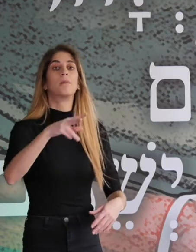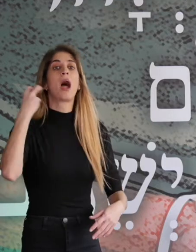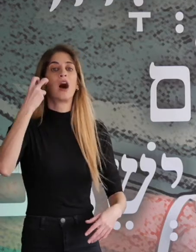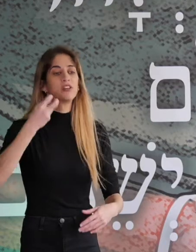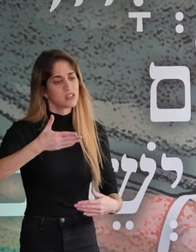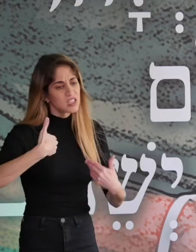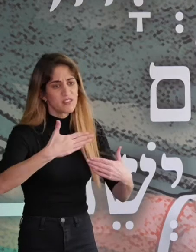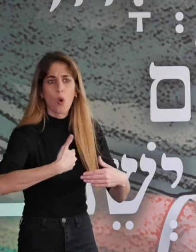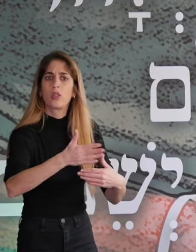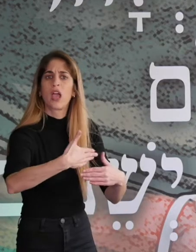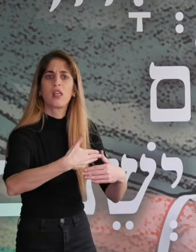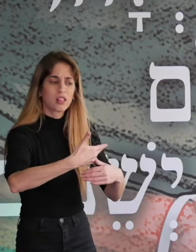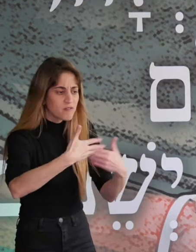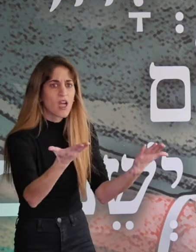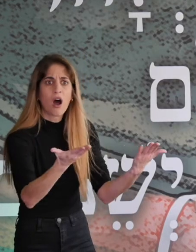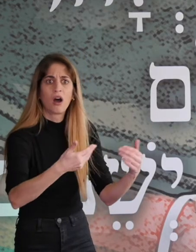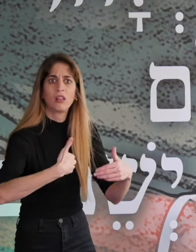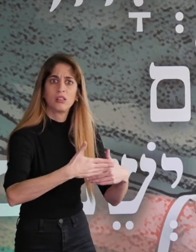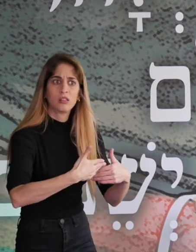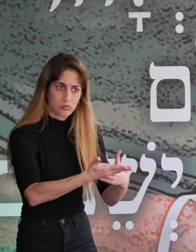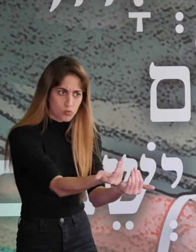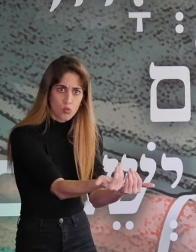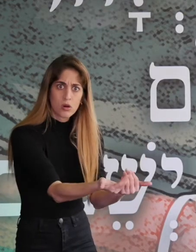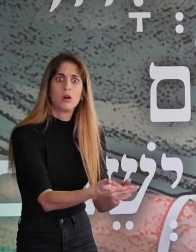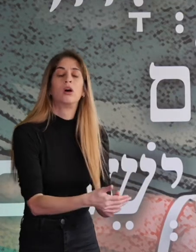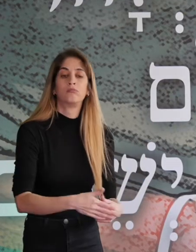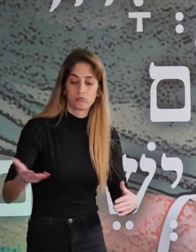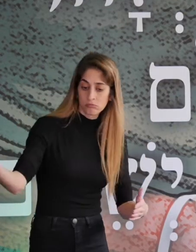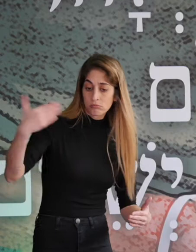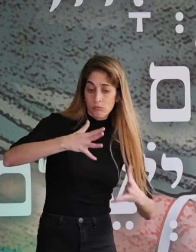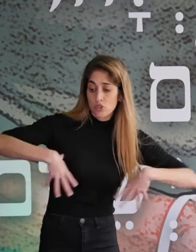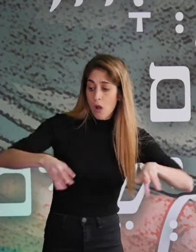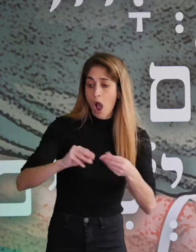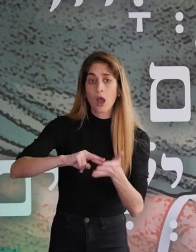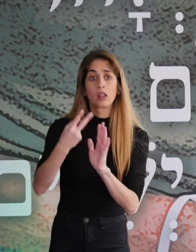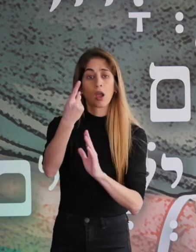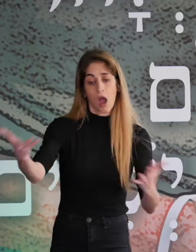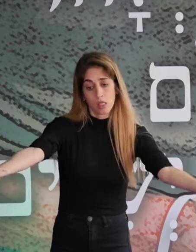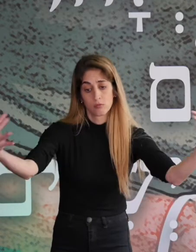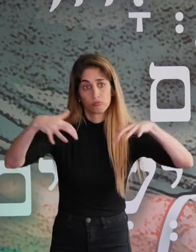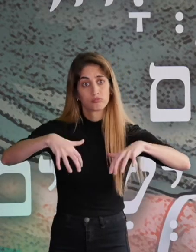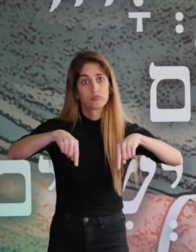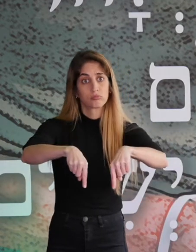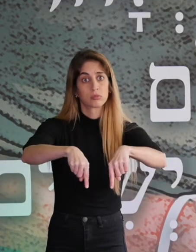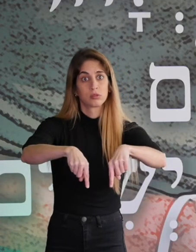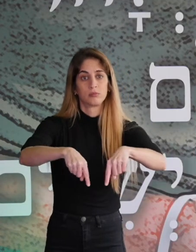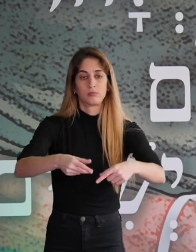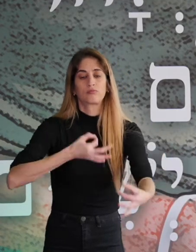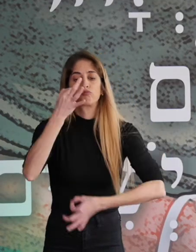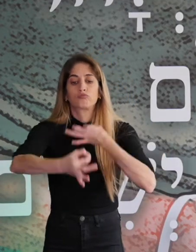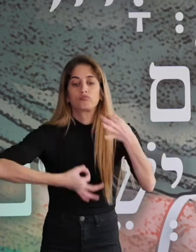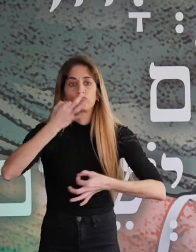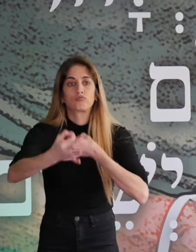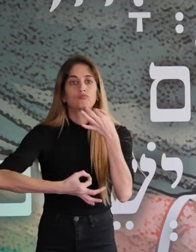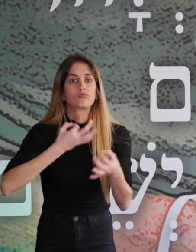ג'ש, נכנסים פנימה, מכנסים את כל המשפחה בחדר אחד. בשלב הזה הם מתחילים לשאול אותם